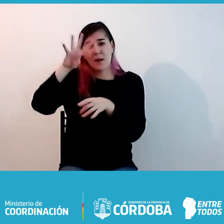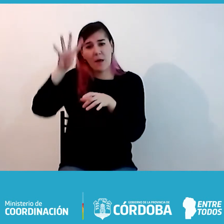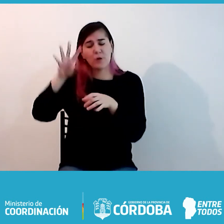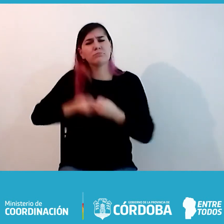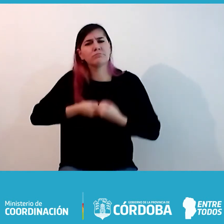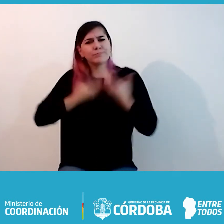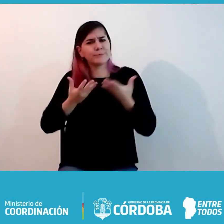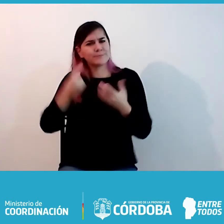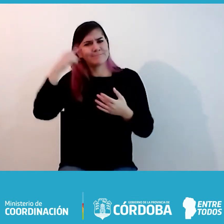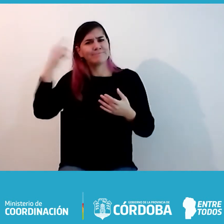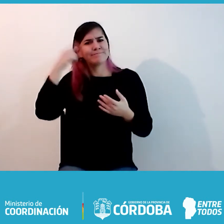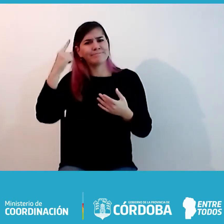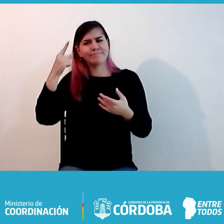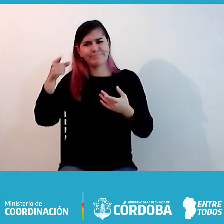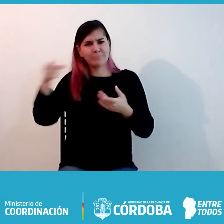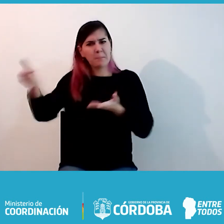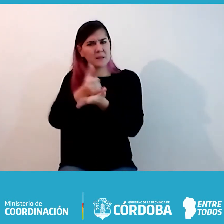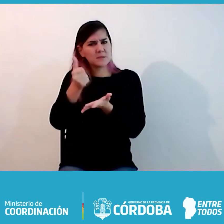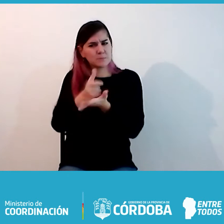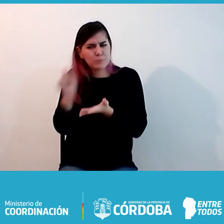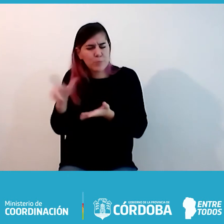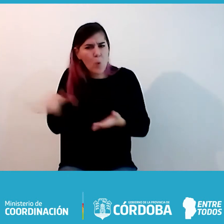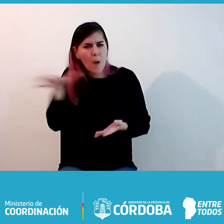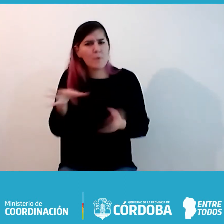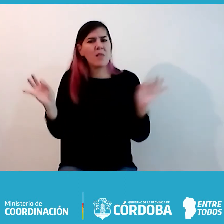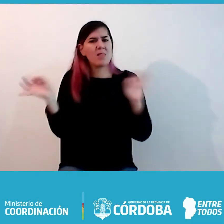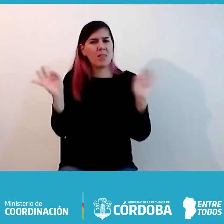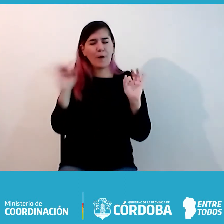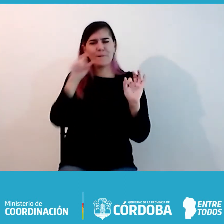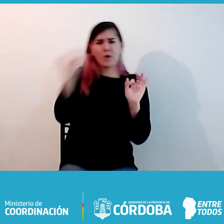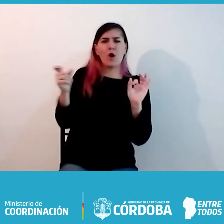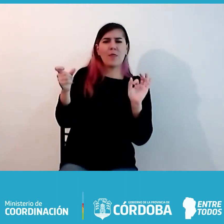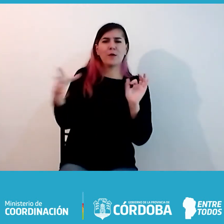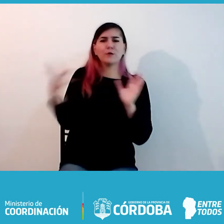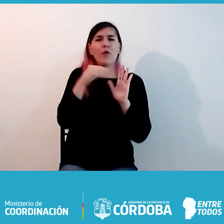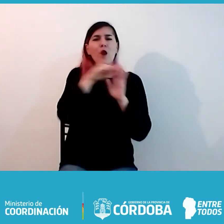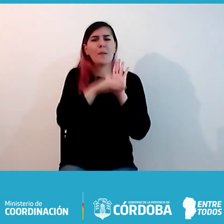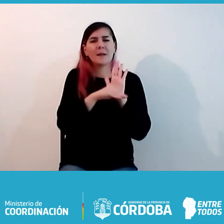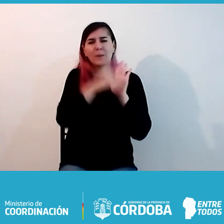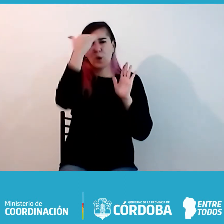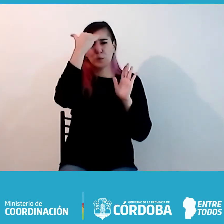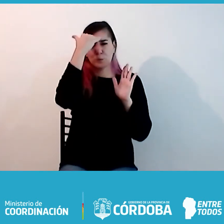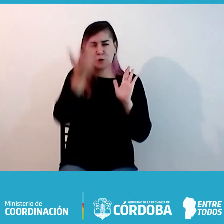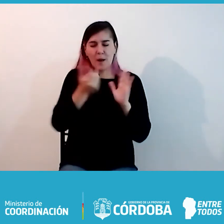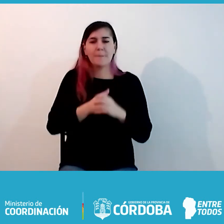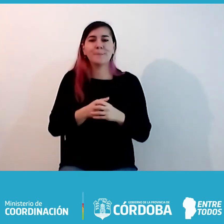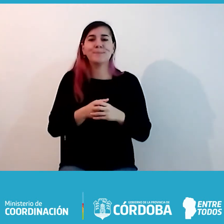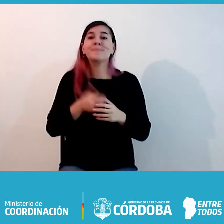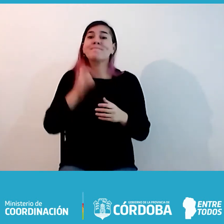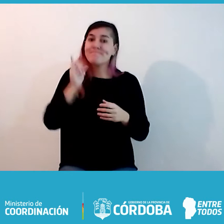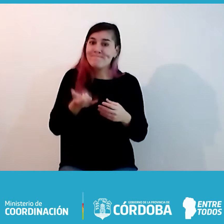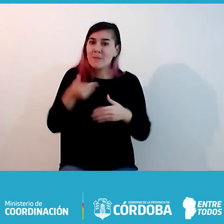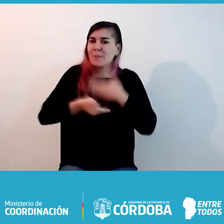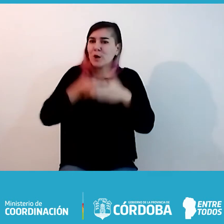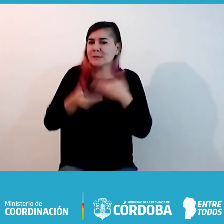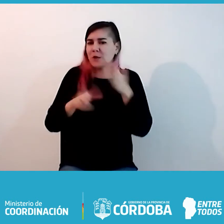considerado la participación libre e informada de sus pueblos, violando toda la normativa constitucional. Afirma que este proceso es